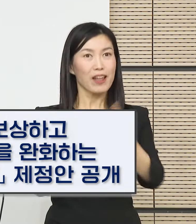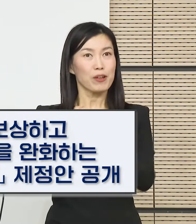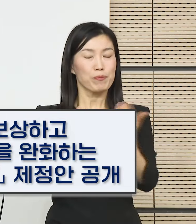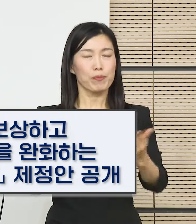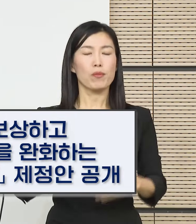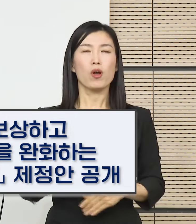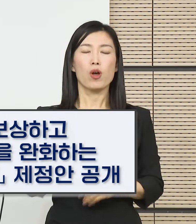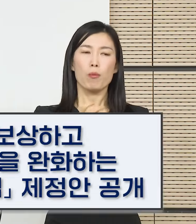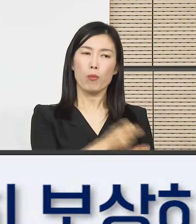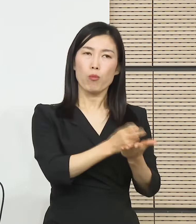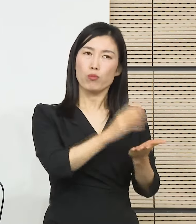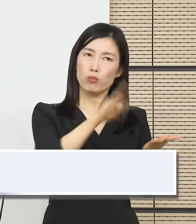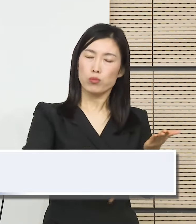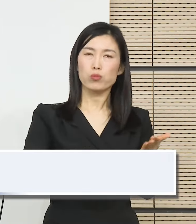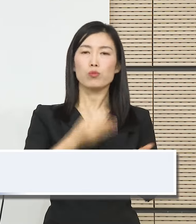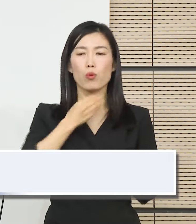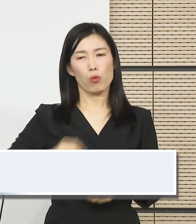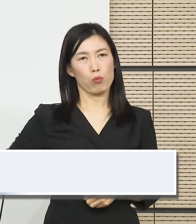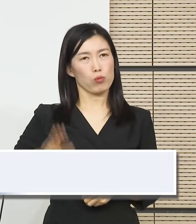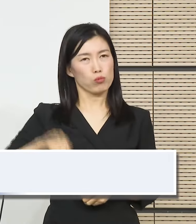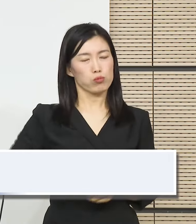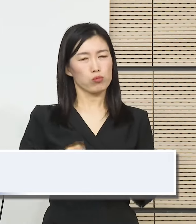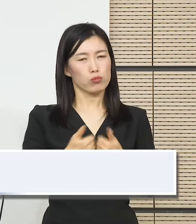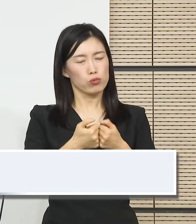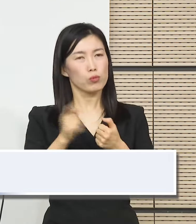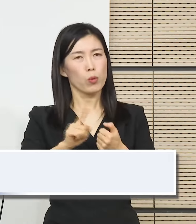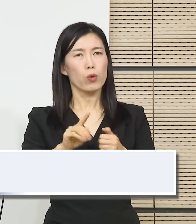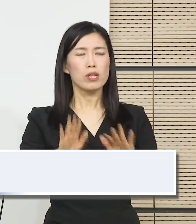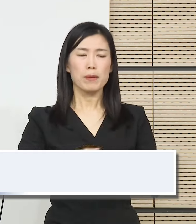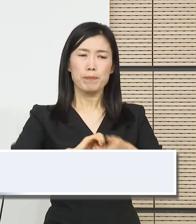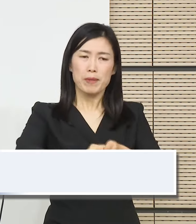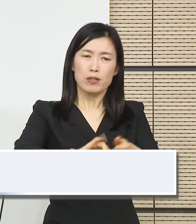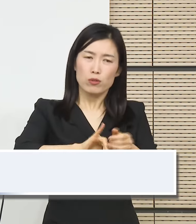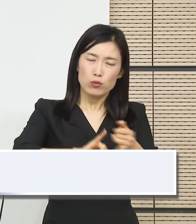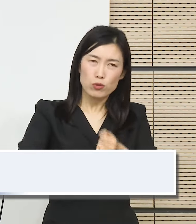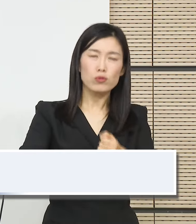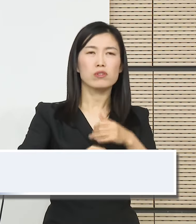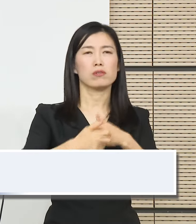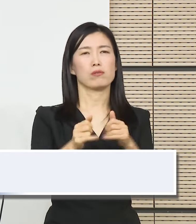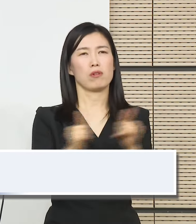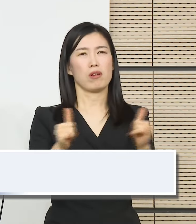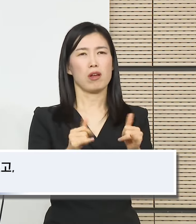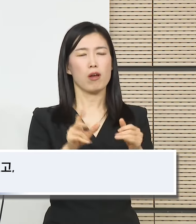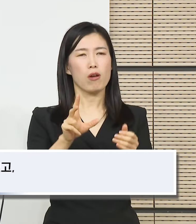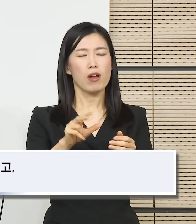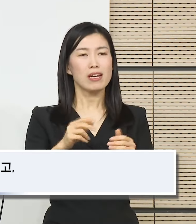법무부와 보건복지부는 필수로에 종사하는 의료진들의 사법 위험을 낮추기 위해